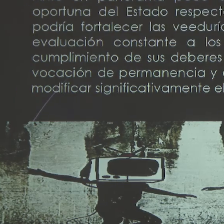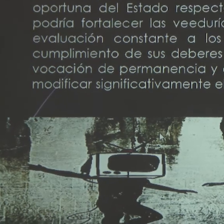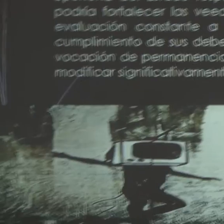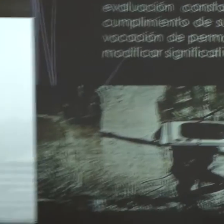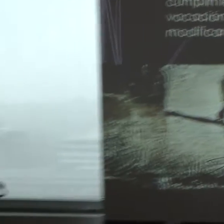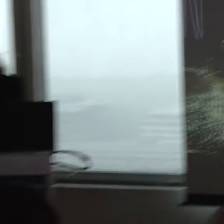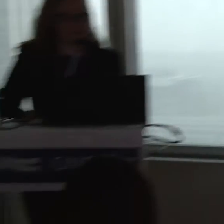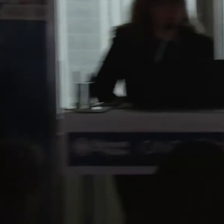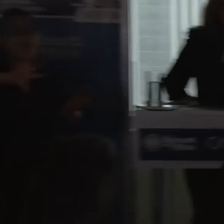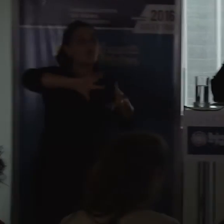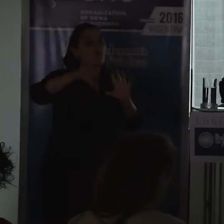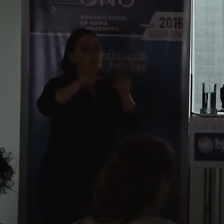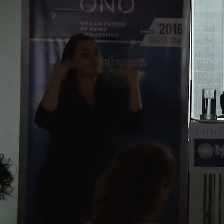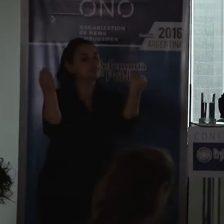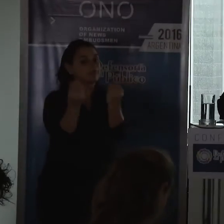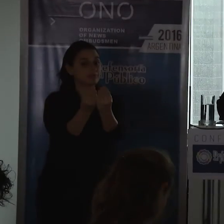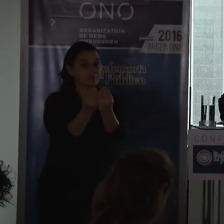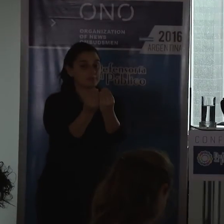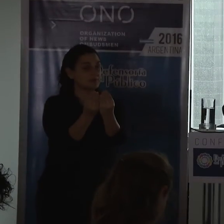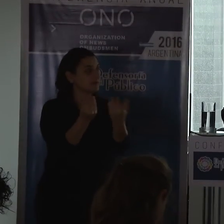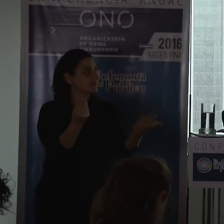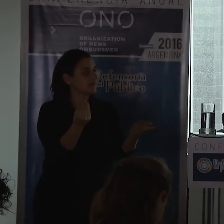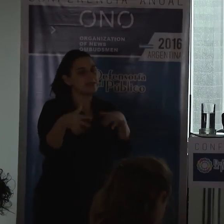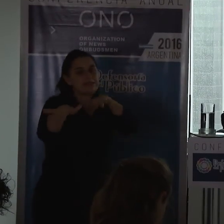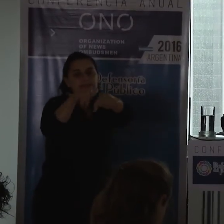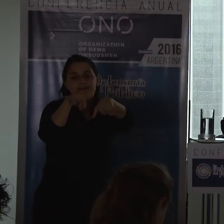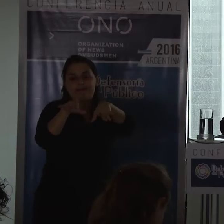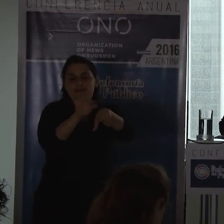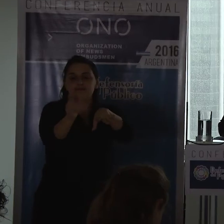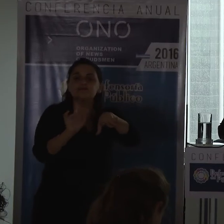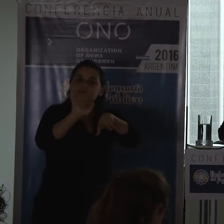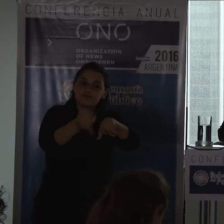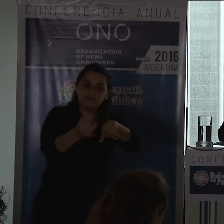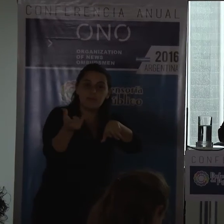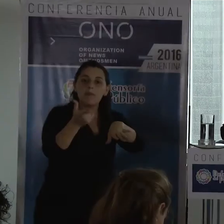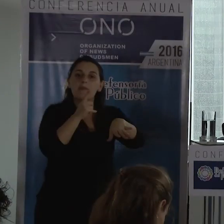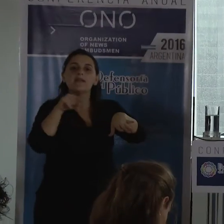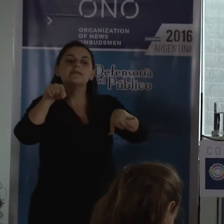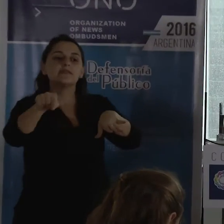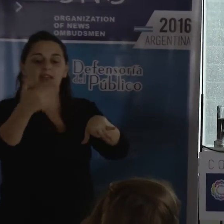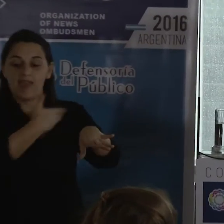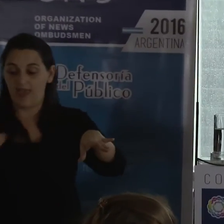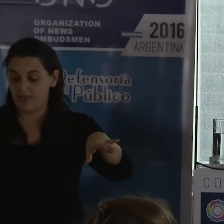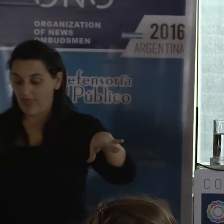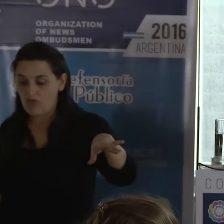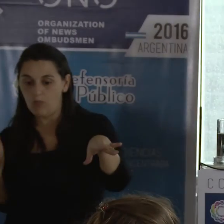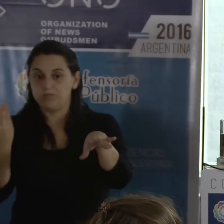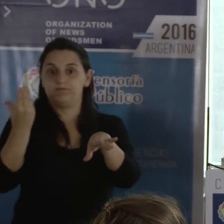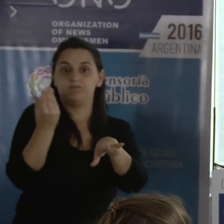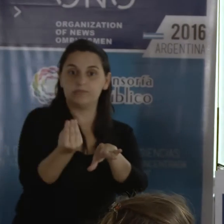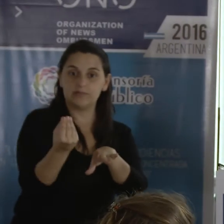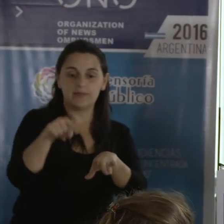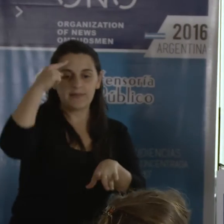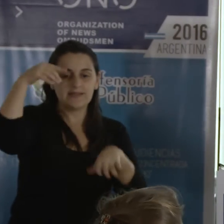Bien, y a modo de conclusión, ante un panorama un poco alentador, pareciera que la intervención oportuna del Estado respecto a ejecutar